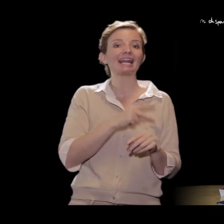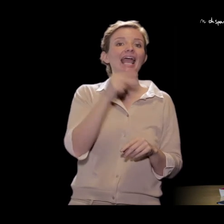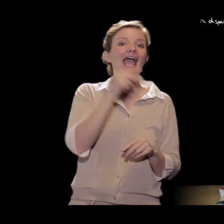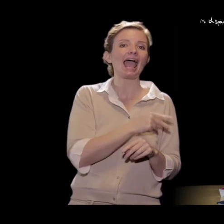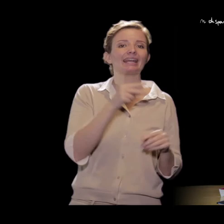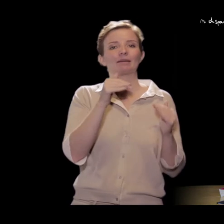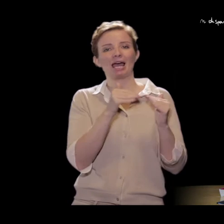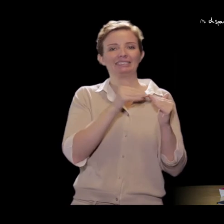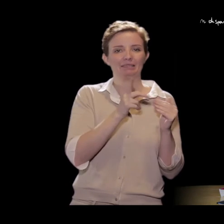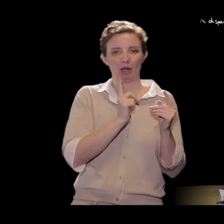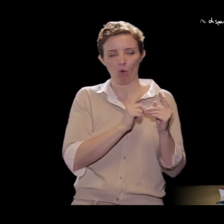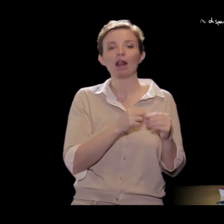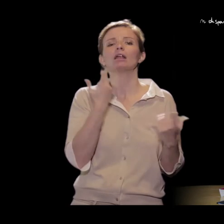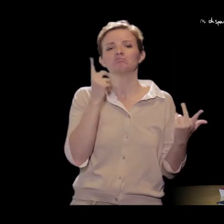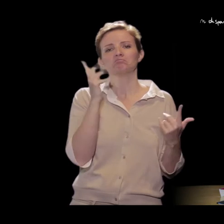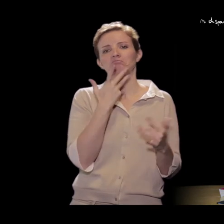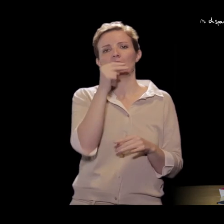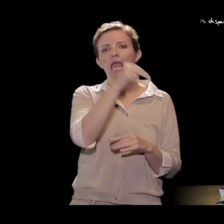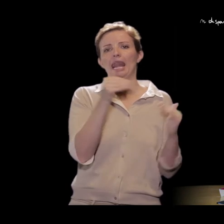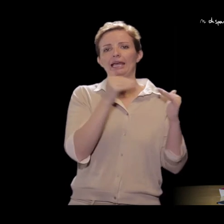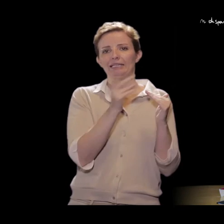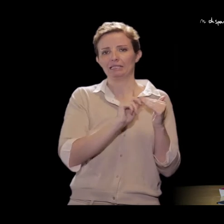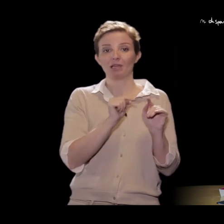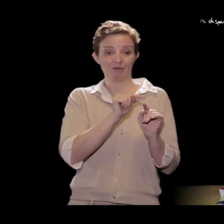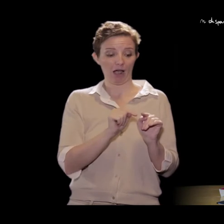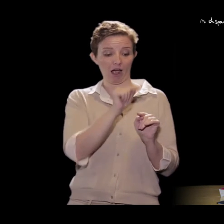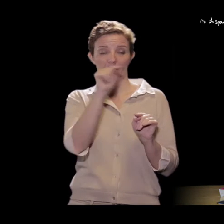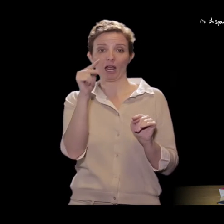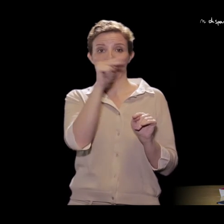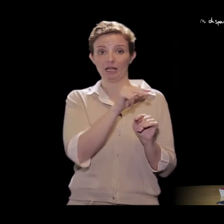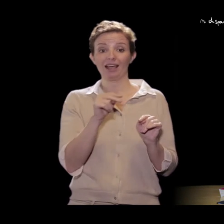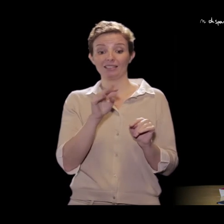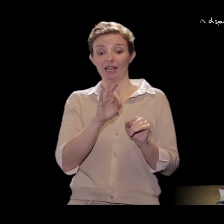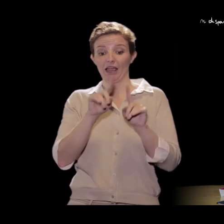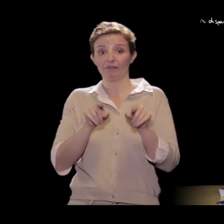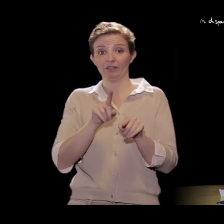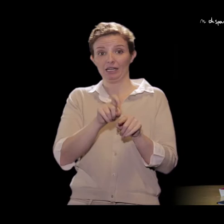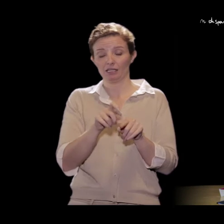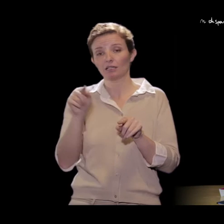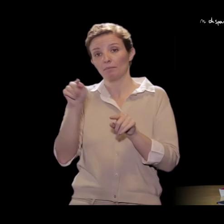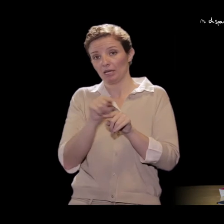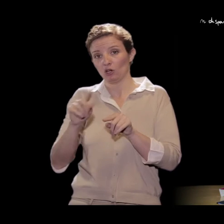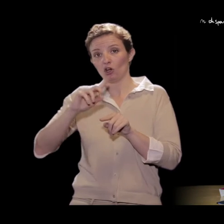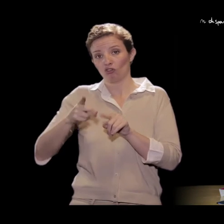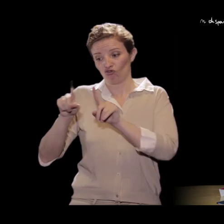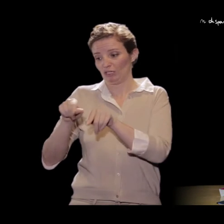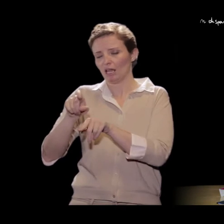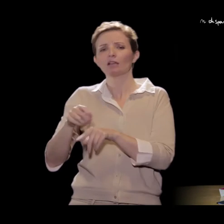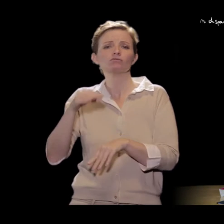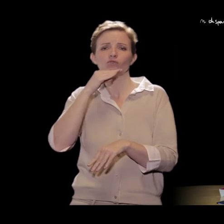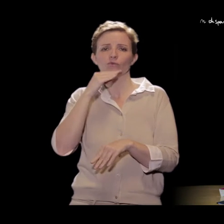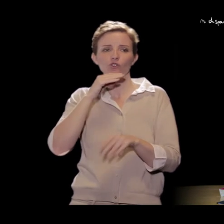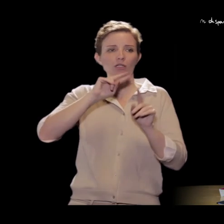dispari radice ennesima di FX di GX si studia elevando semplicemente alla